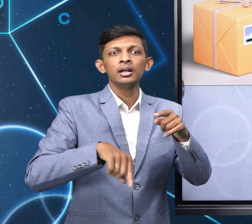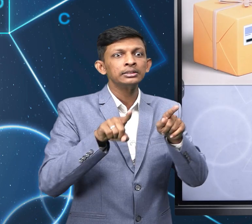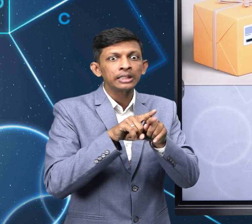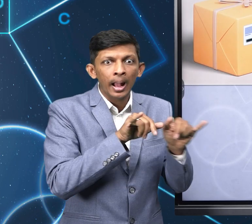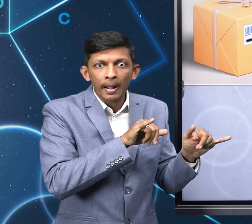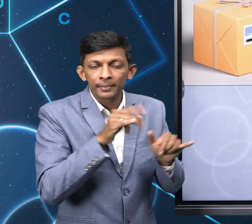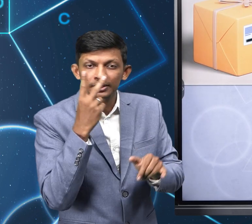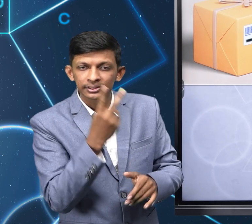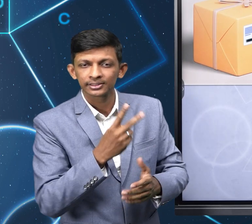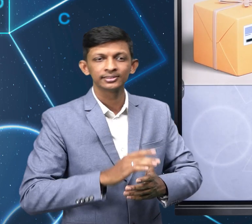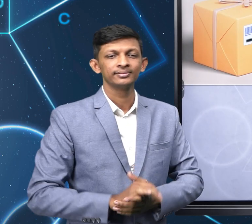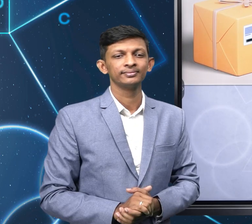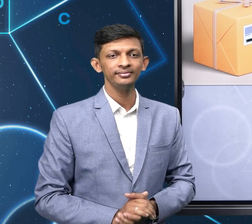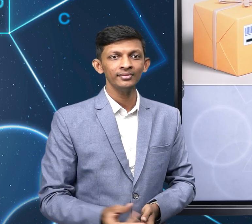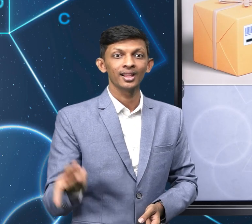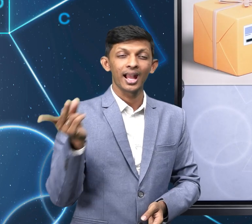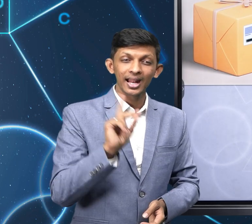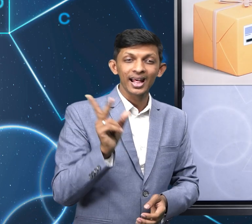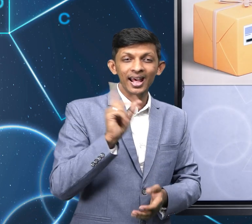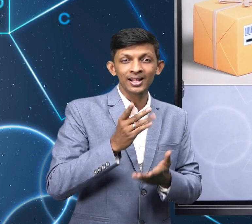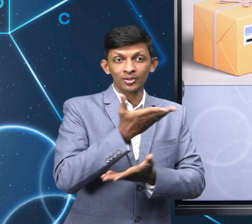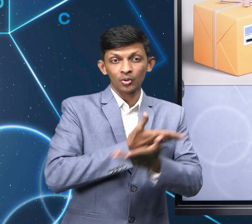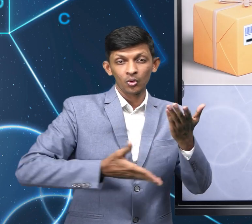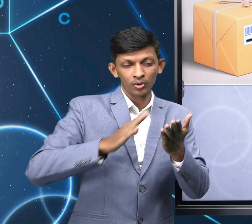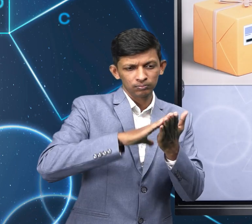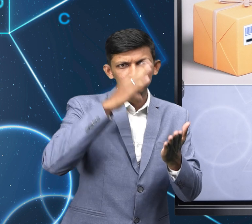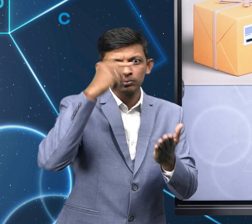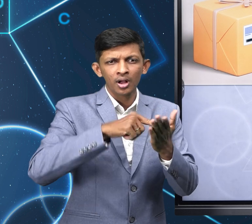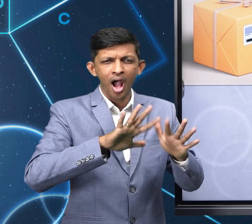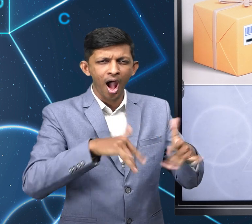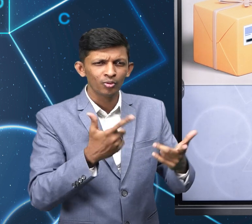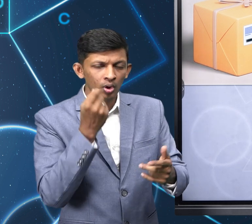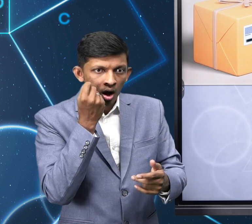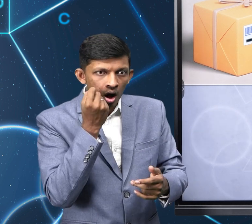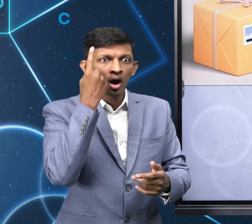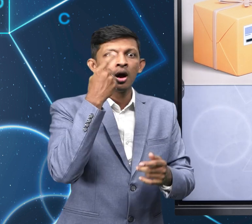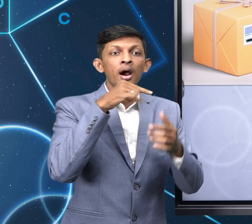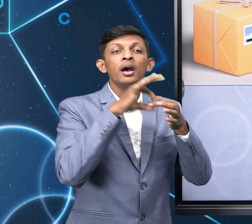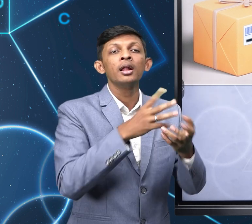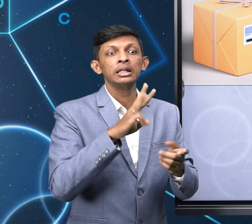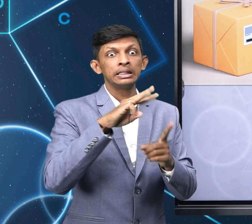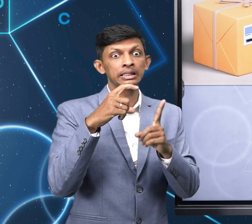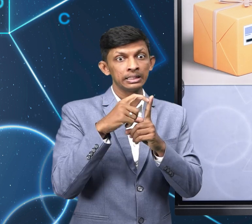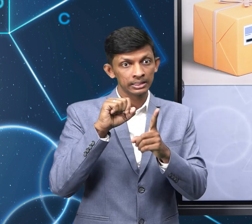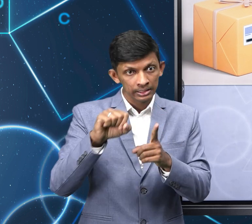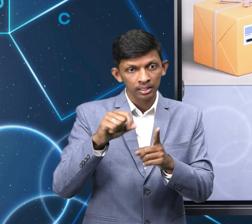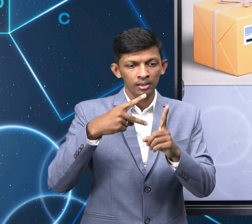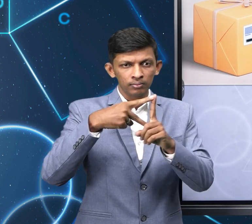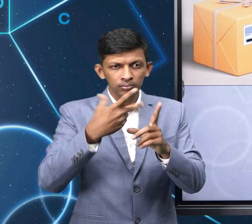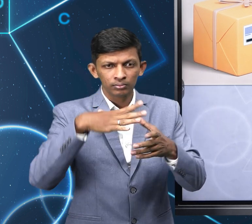याचा शोध आपण घेणार आहोत. तसेच 3D आकार वेगवेगळ्या बाजूंनी पाहून त्यांना विभागात कापून